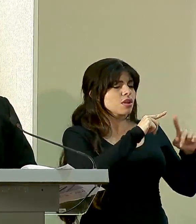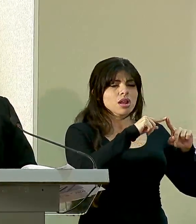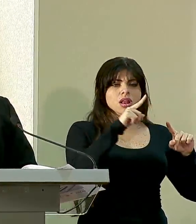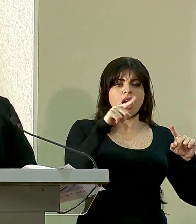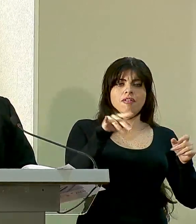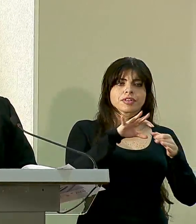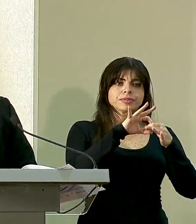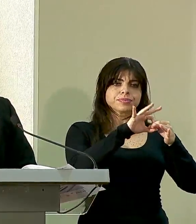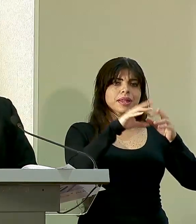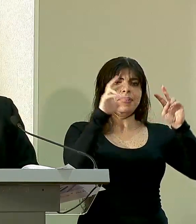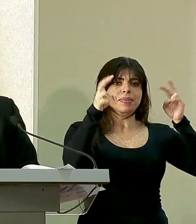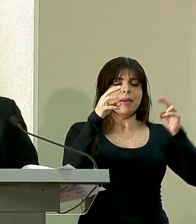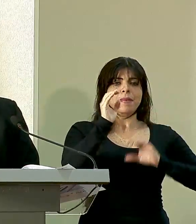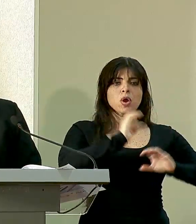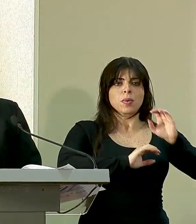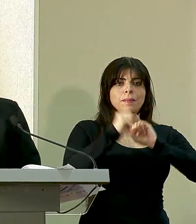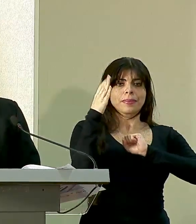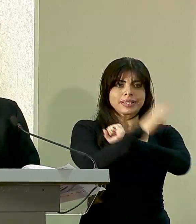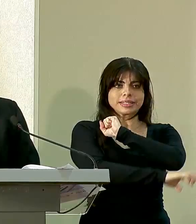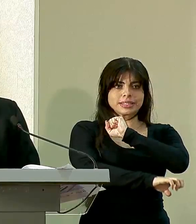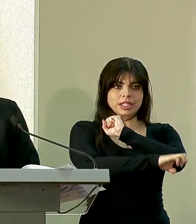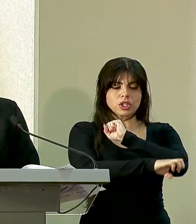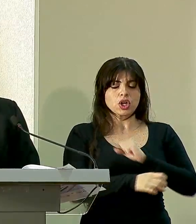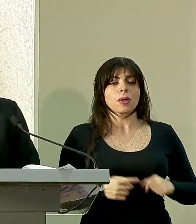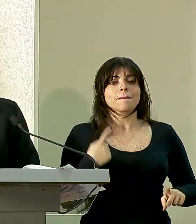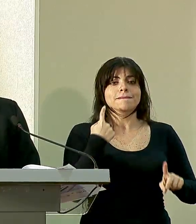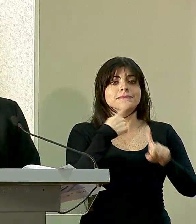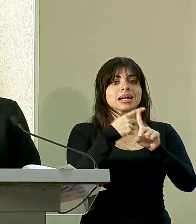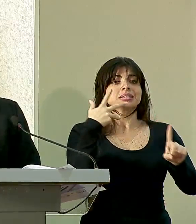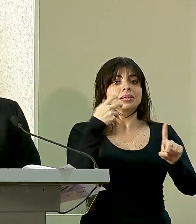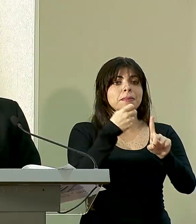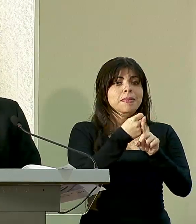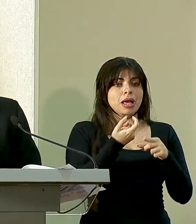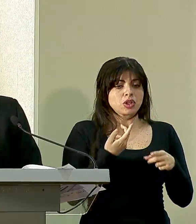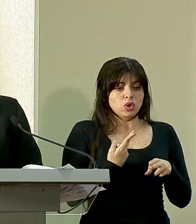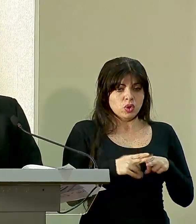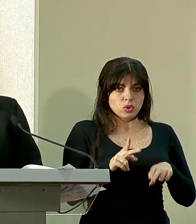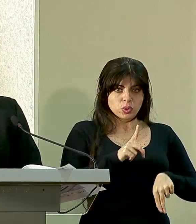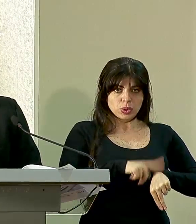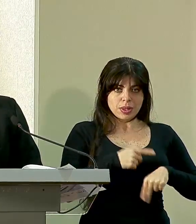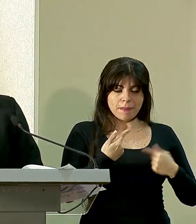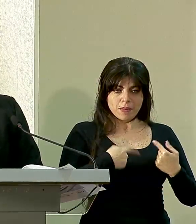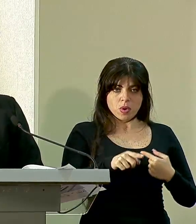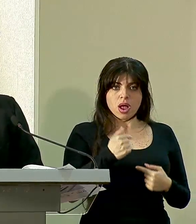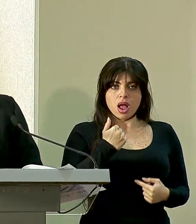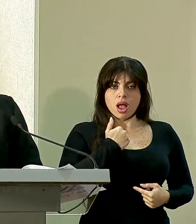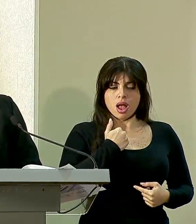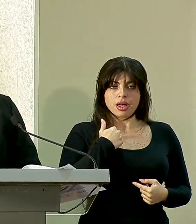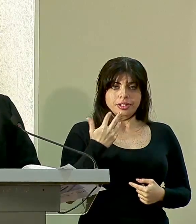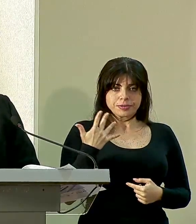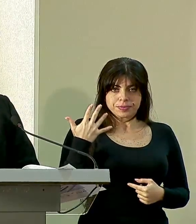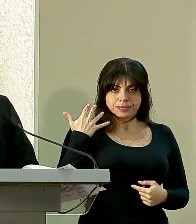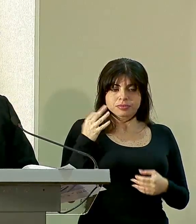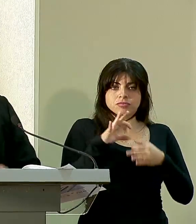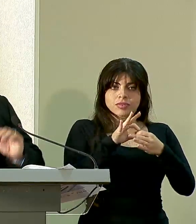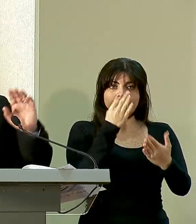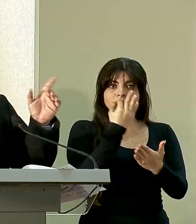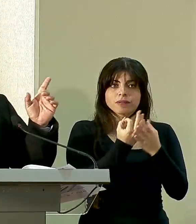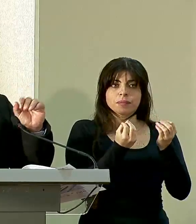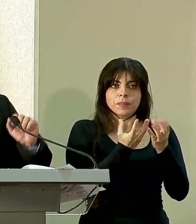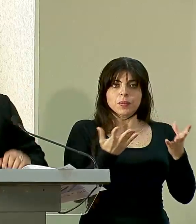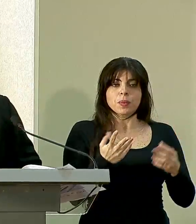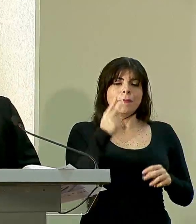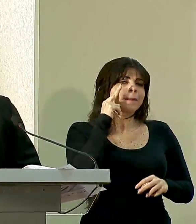gráfico relacionado con el tema de comercio exterior y el impacto inmediato que este ha tenido en las finanzas públicas,